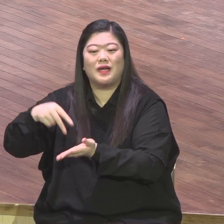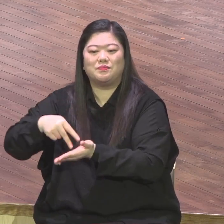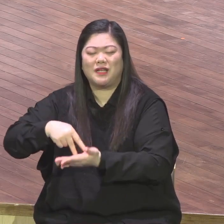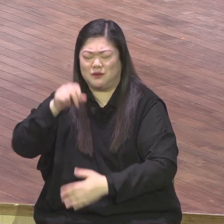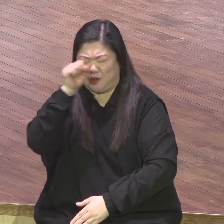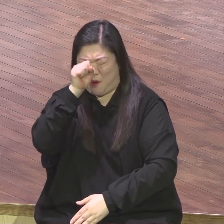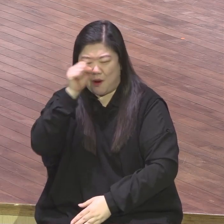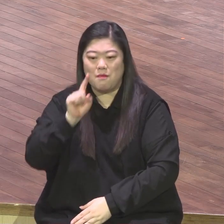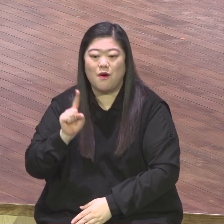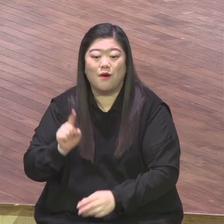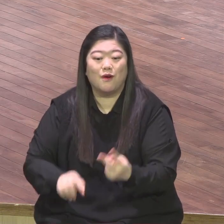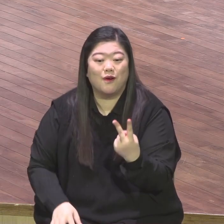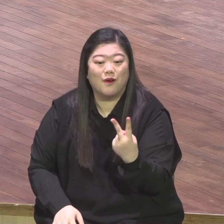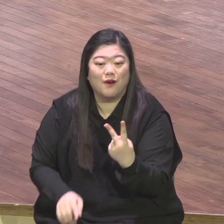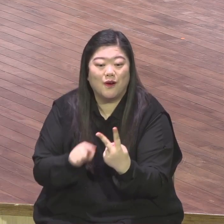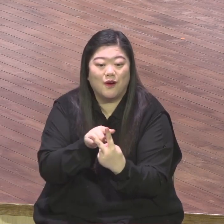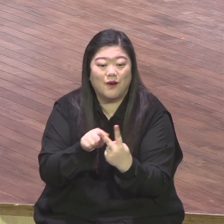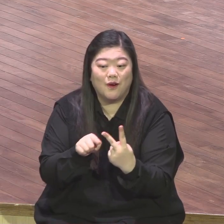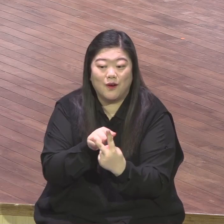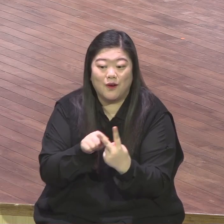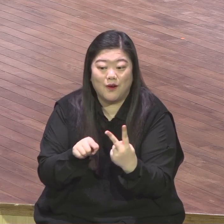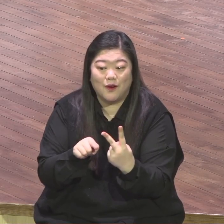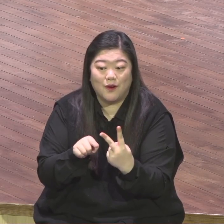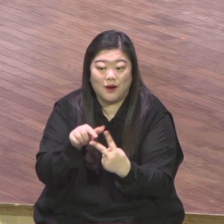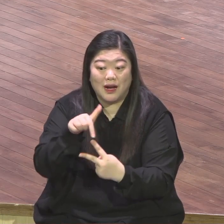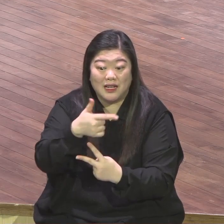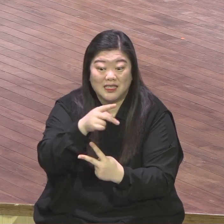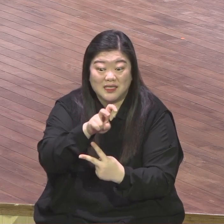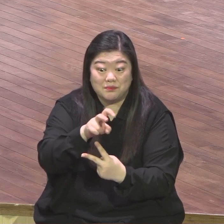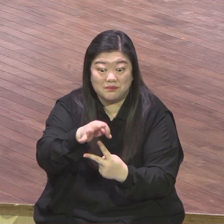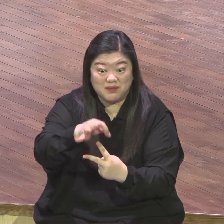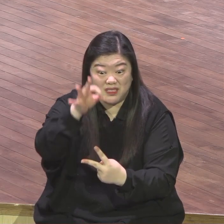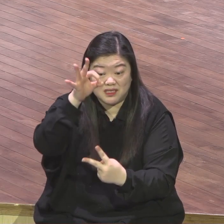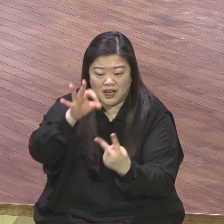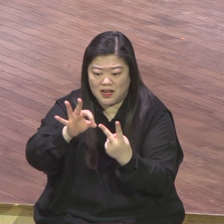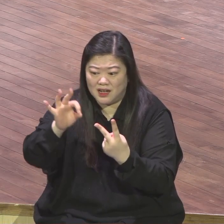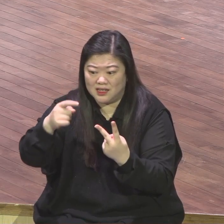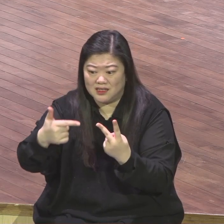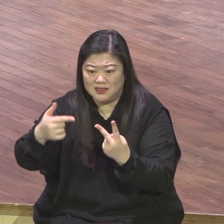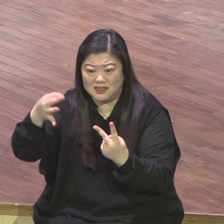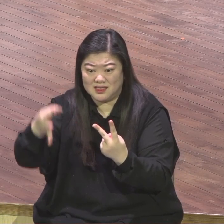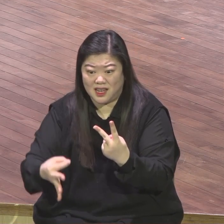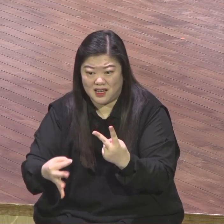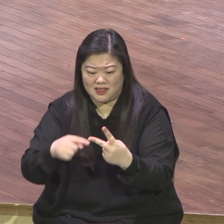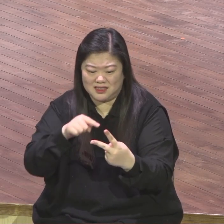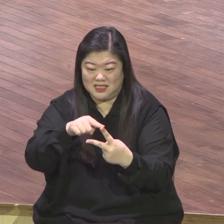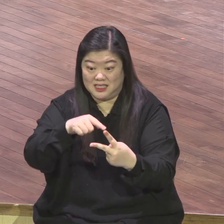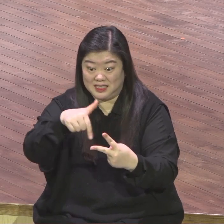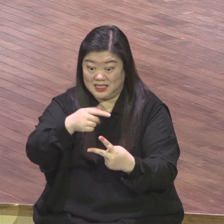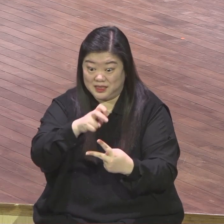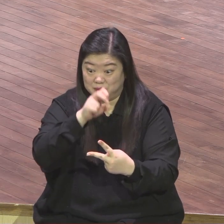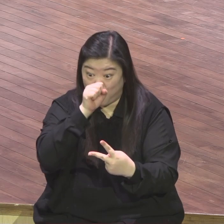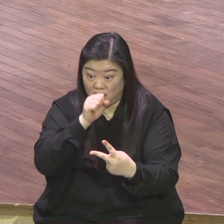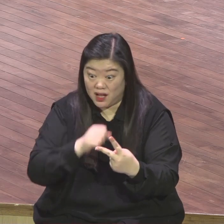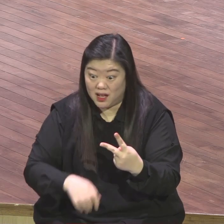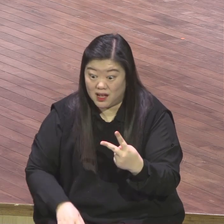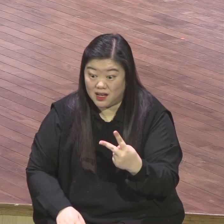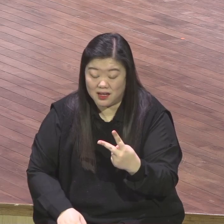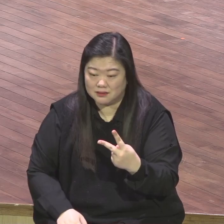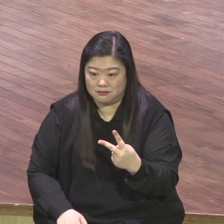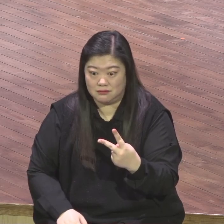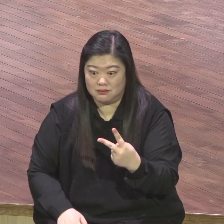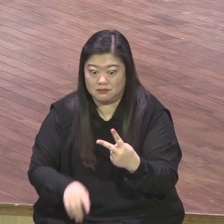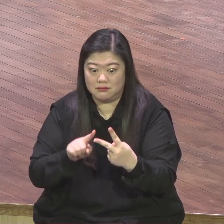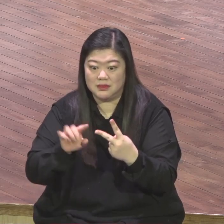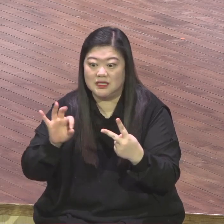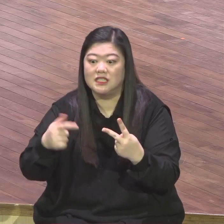있어요. 그 이유는 바로 전도율입니다. 은이 금속 중에 최고 전도율이 빠르다. 제일